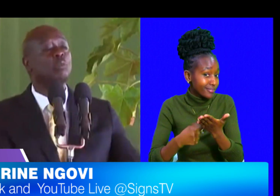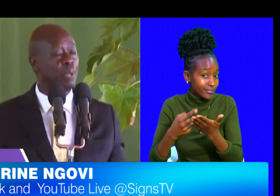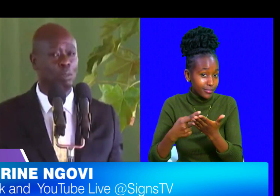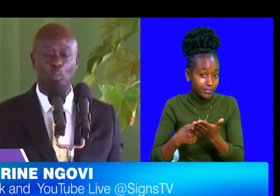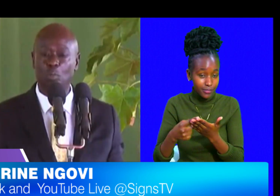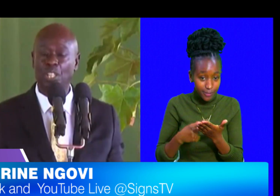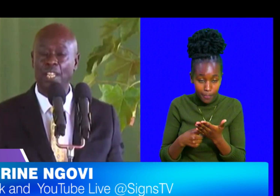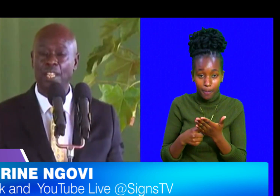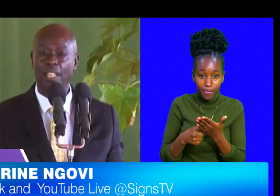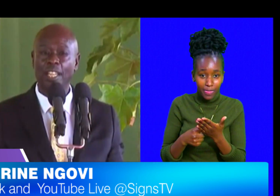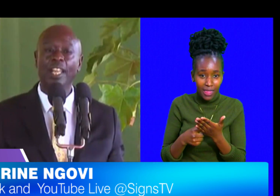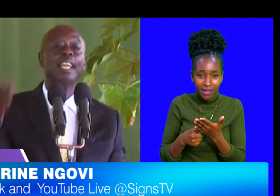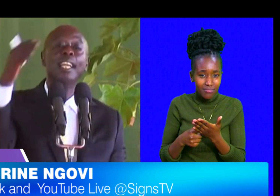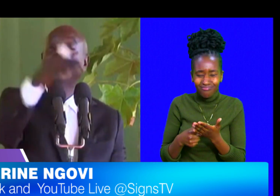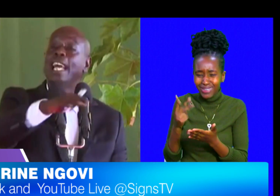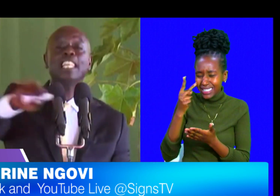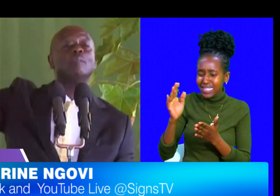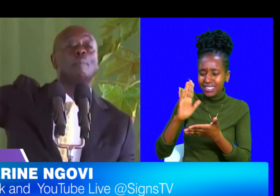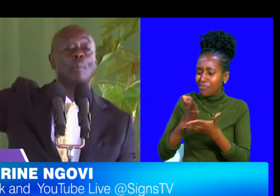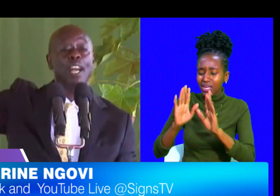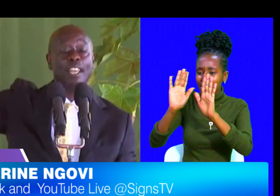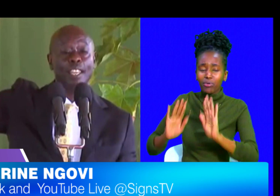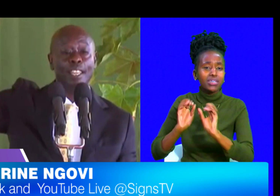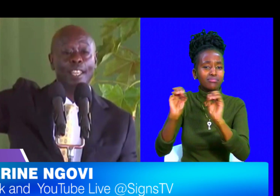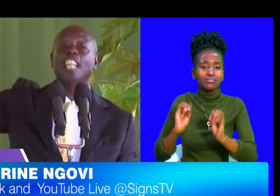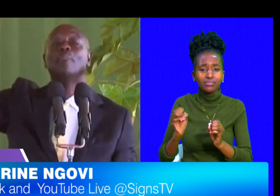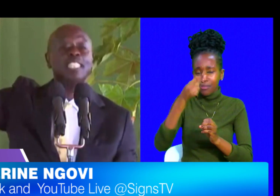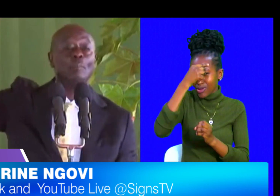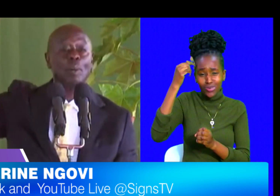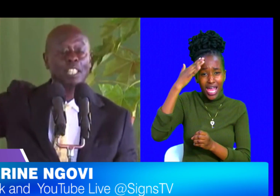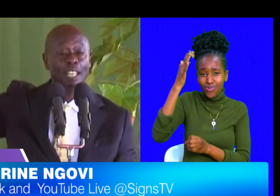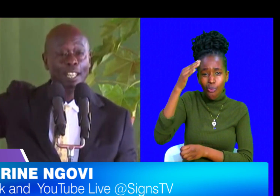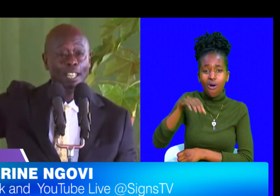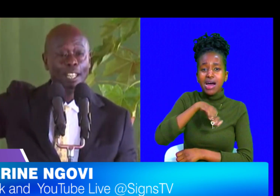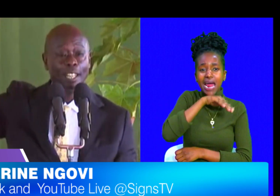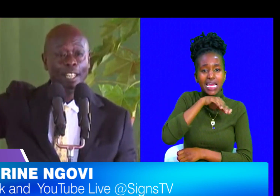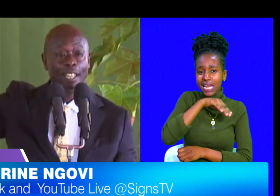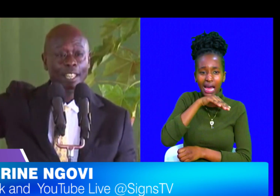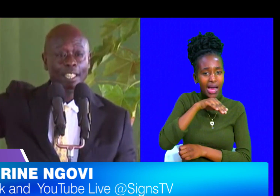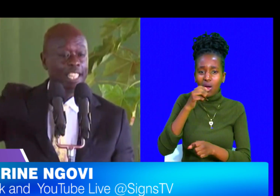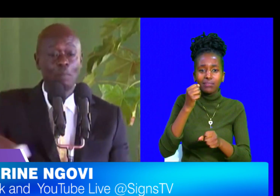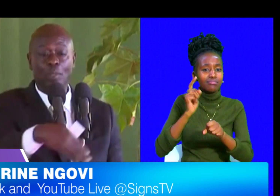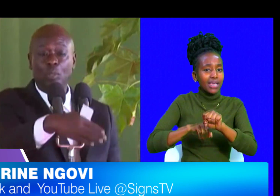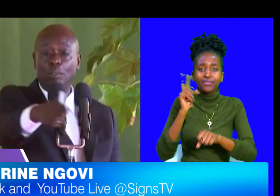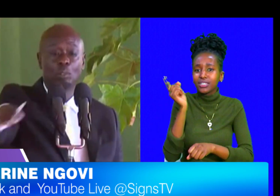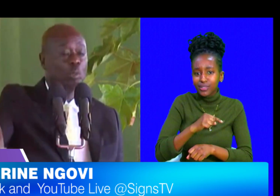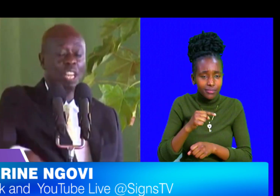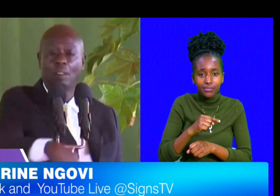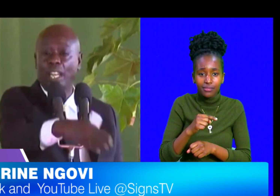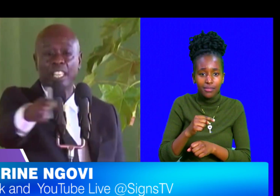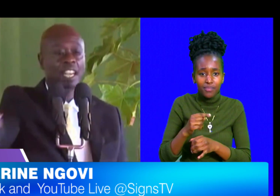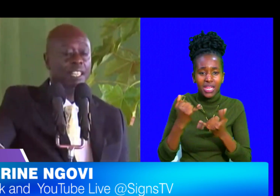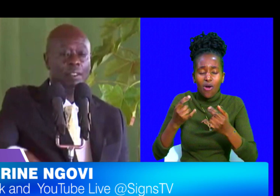hakuna kitu hapo ya kuzungumza. Raila tayari atasema mambo yake. Alimalizia Mombasa. Hii ni mambo tu ya